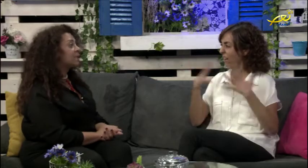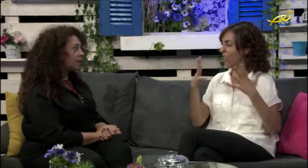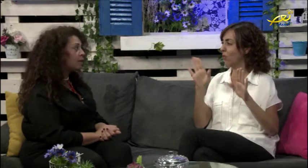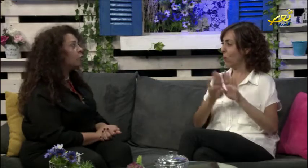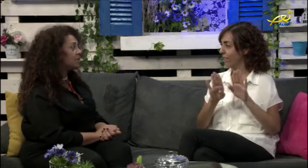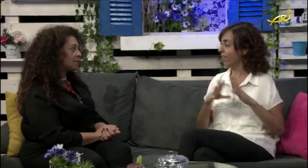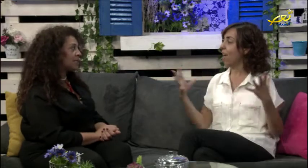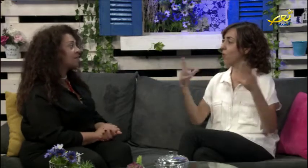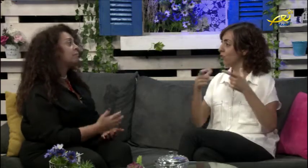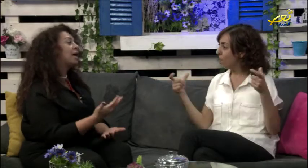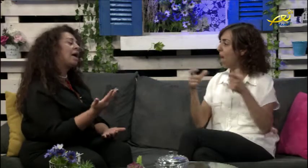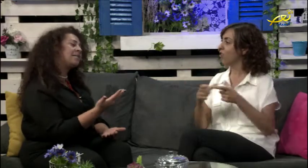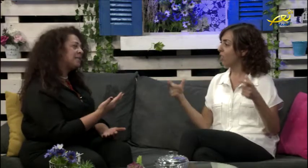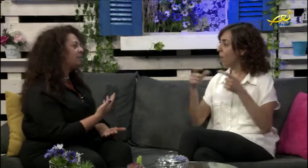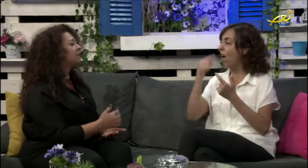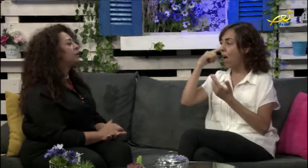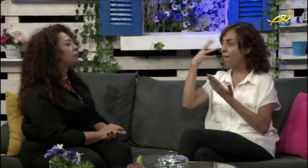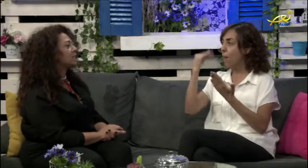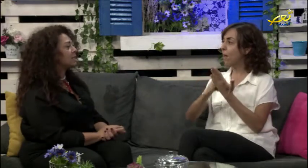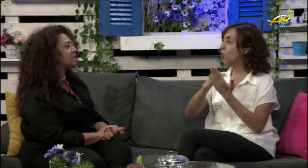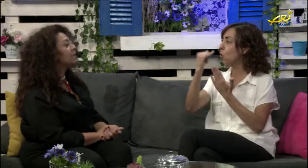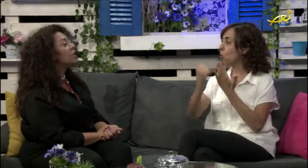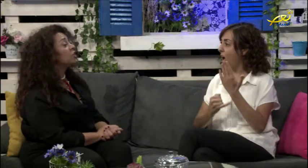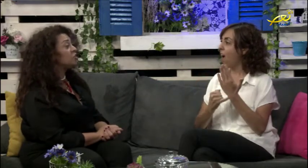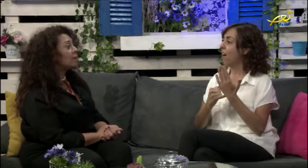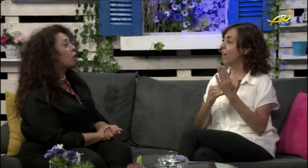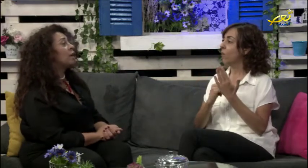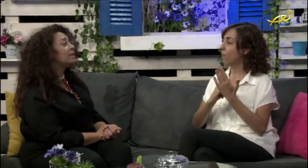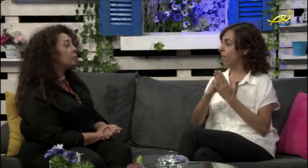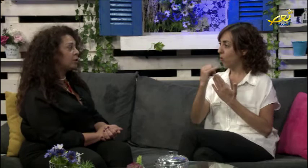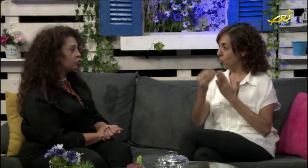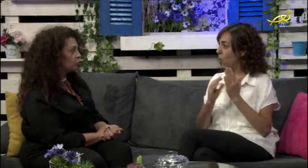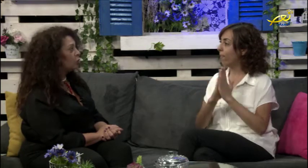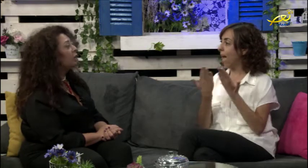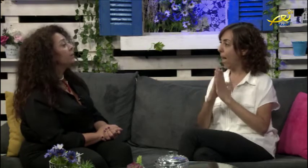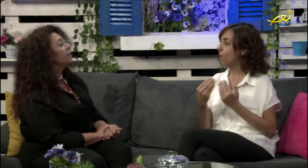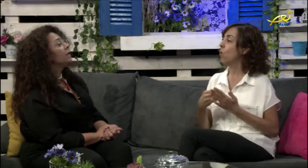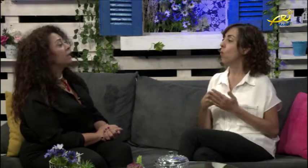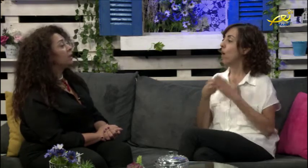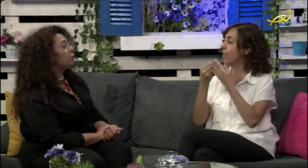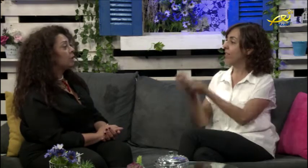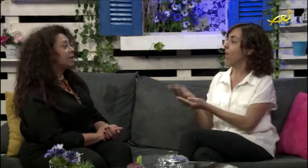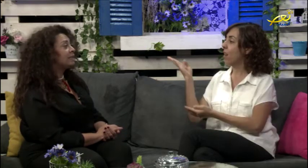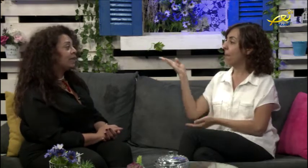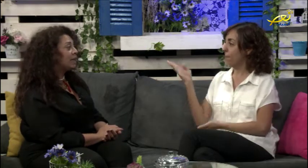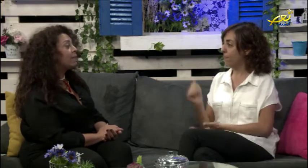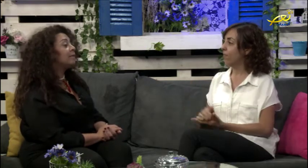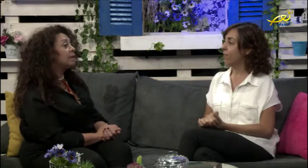كل المؤسسات، مع عدد كبير من المؤسسات، اجتمعوا وقدموا مشروع. هو كتاب